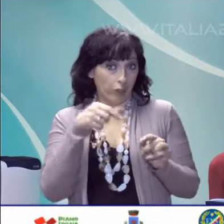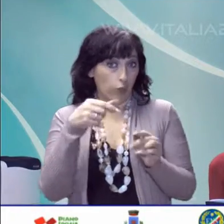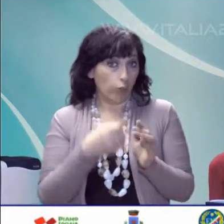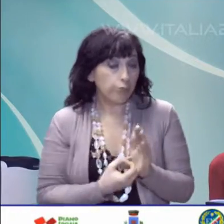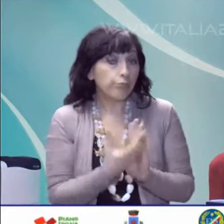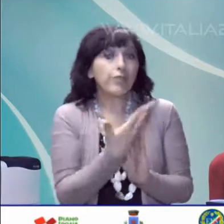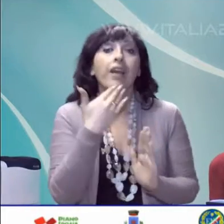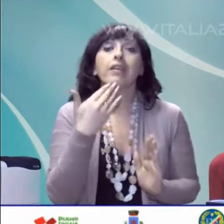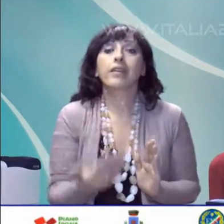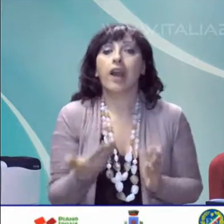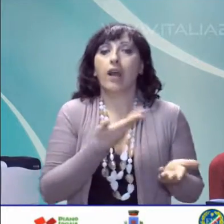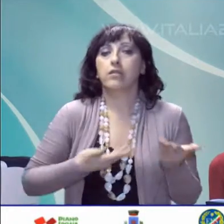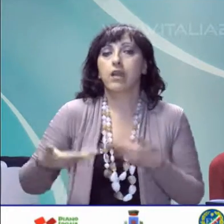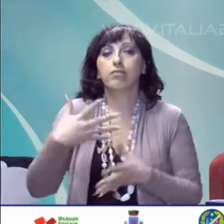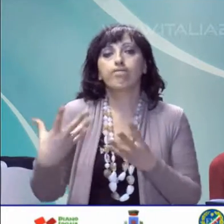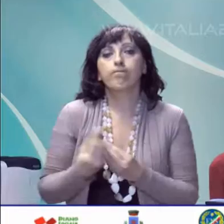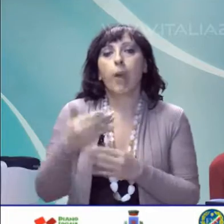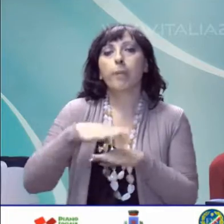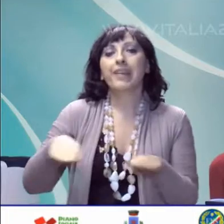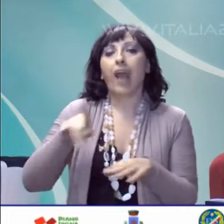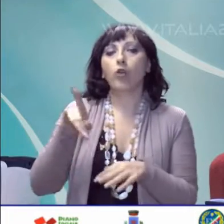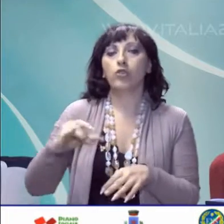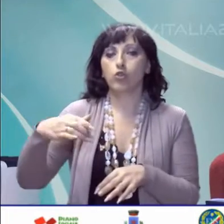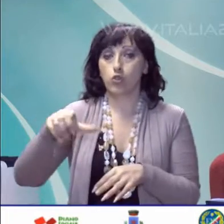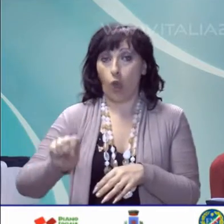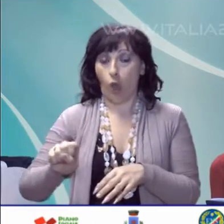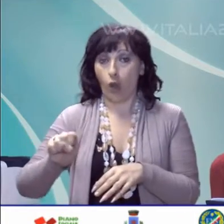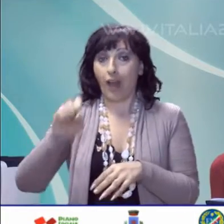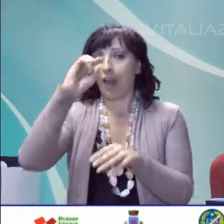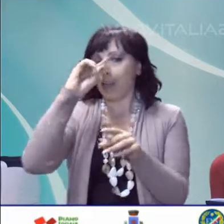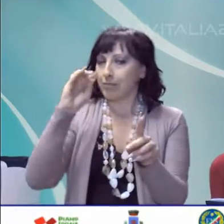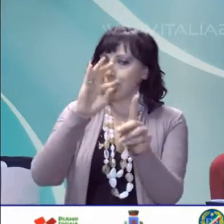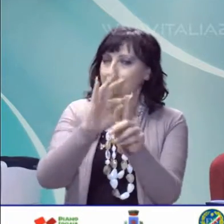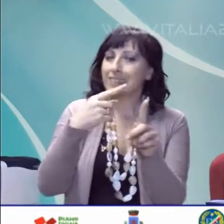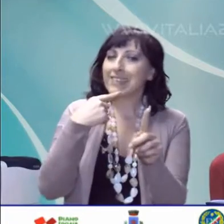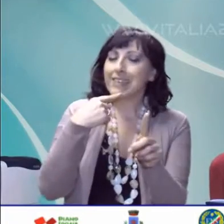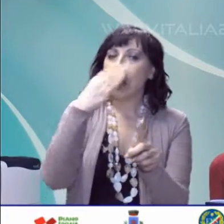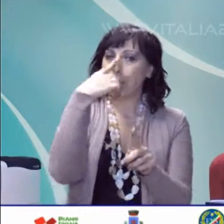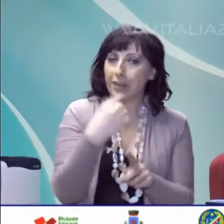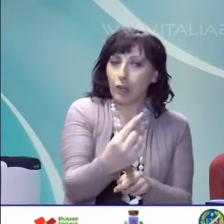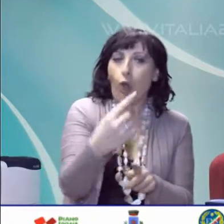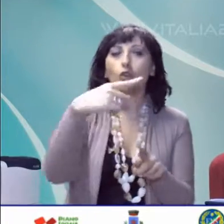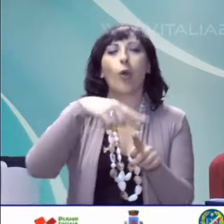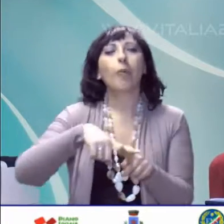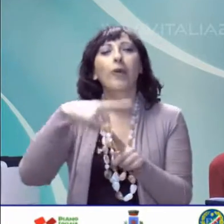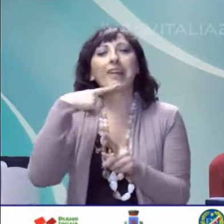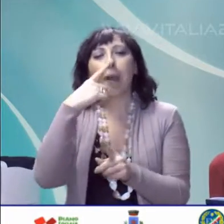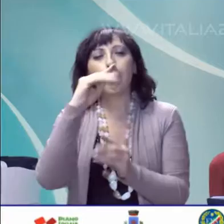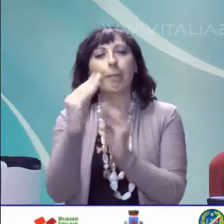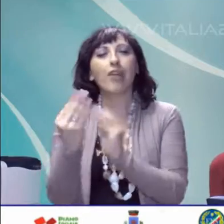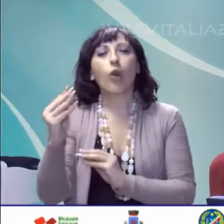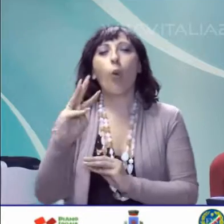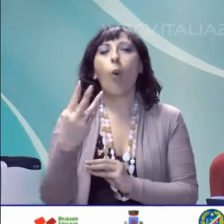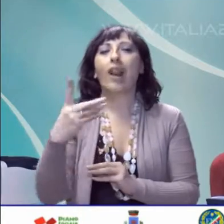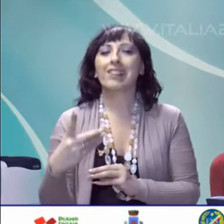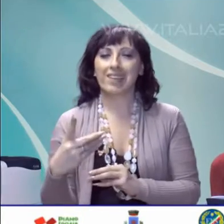alla collaborazione del piano di zona, sarà dedicato a Pinocchio e ai personaggi della Disney.